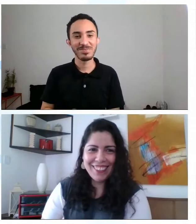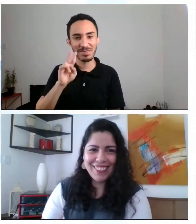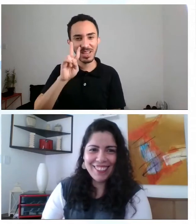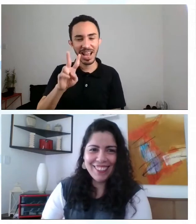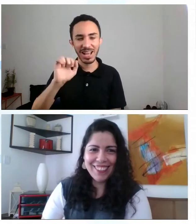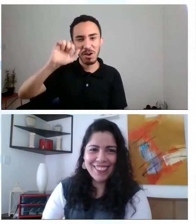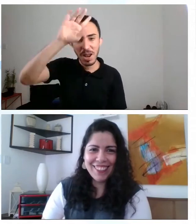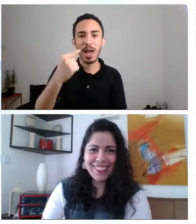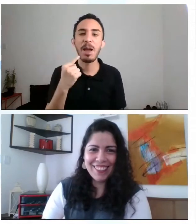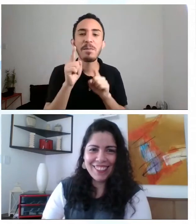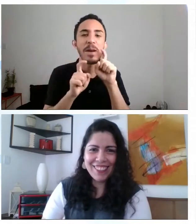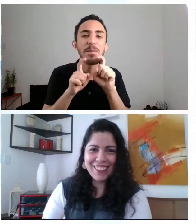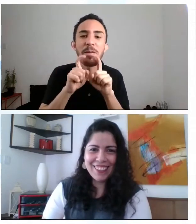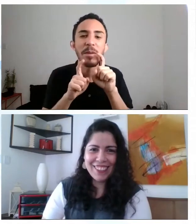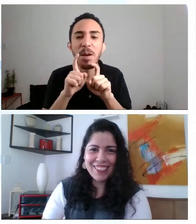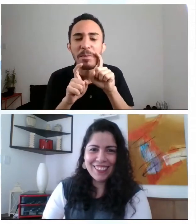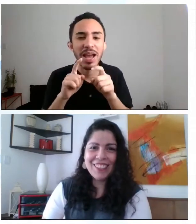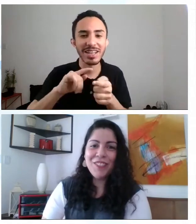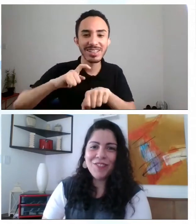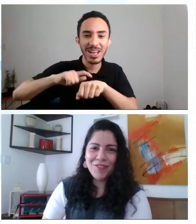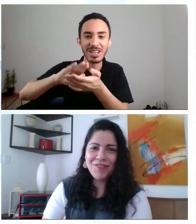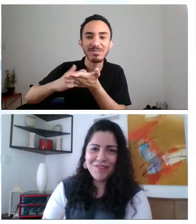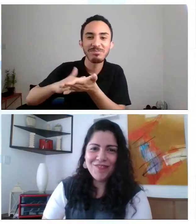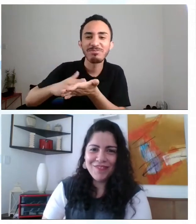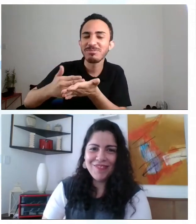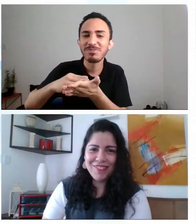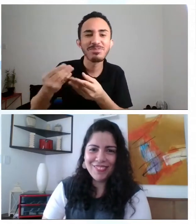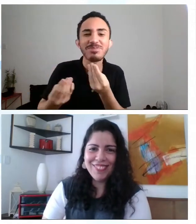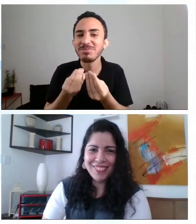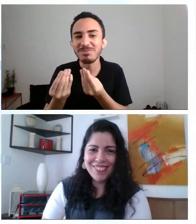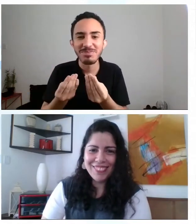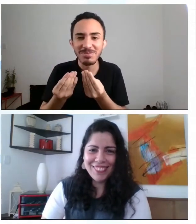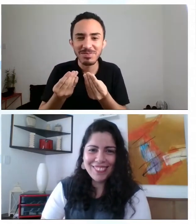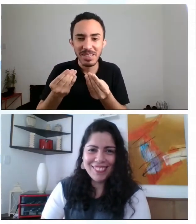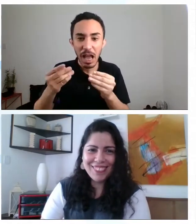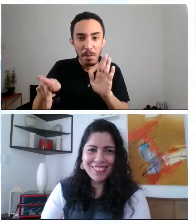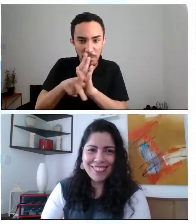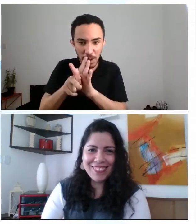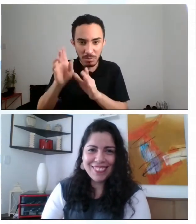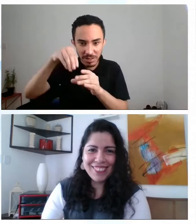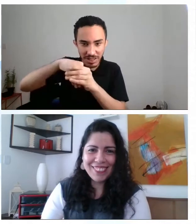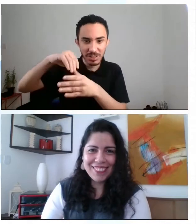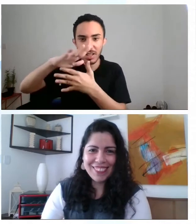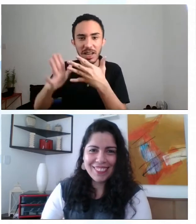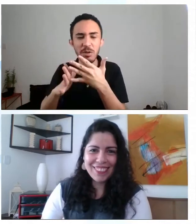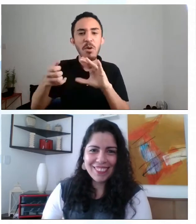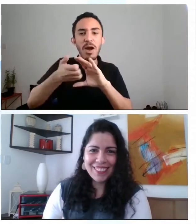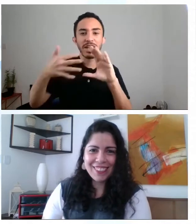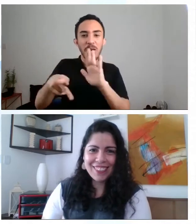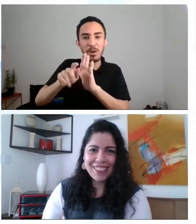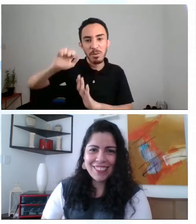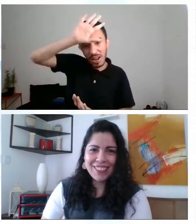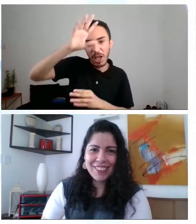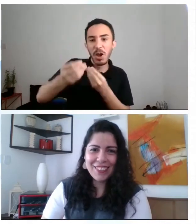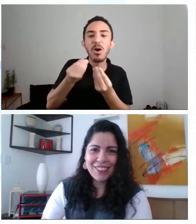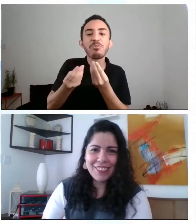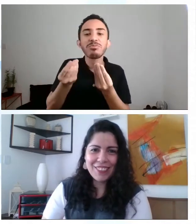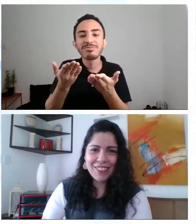Alex mexe a boca quando ele interpreta, né? Isso faz parte do trabalho ou é uma característica dele?